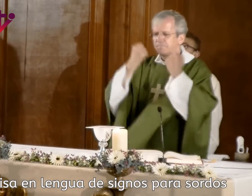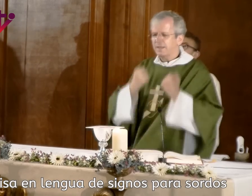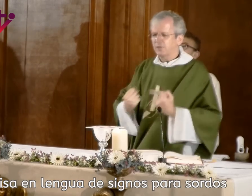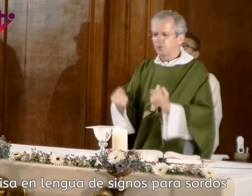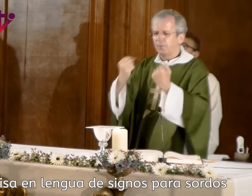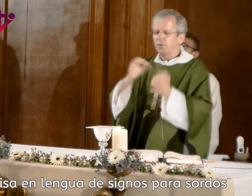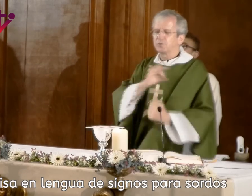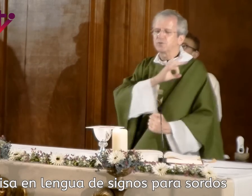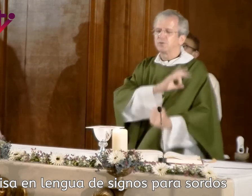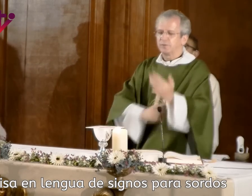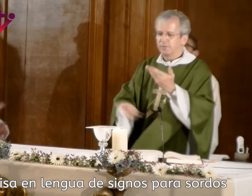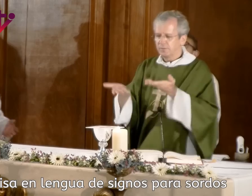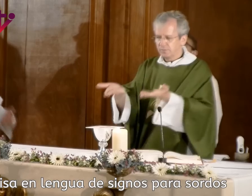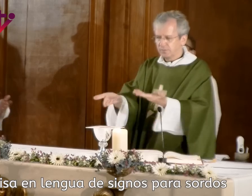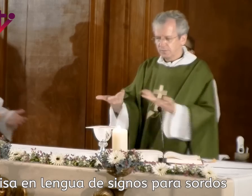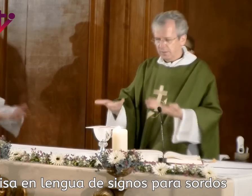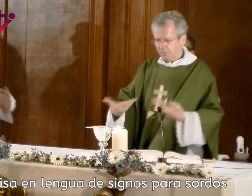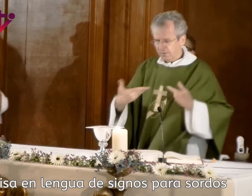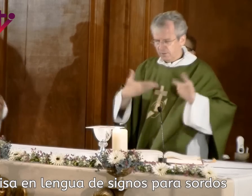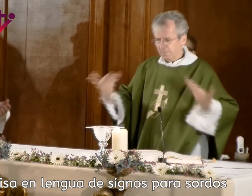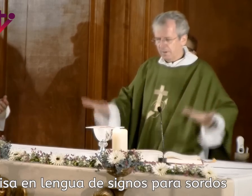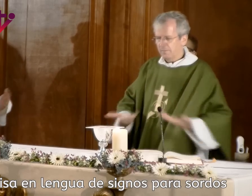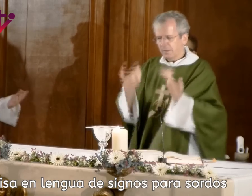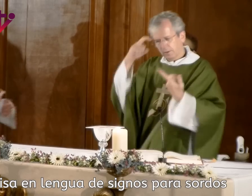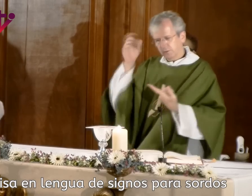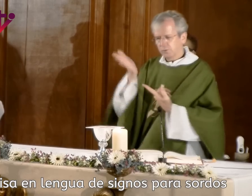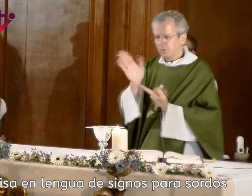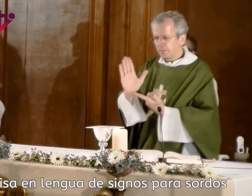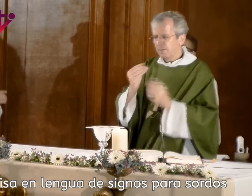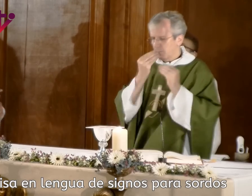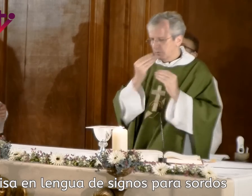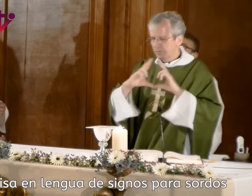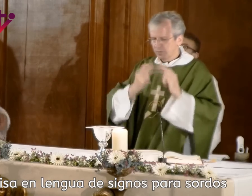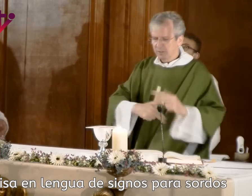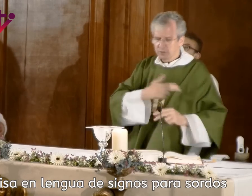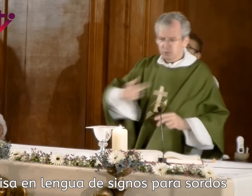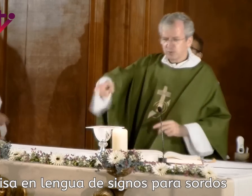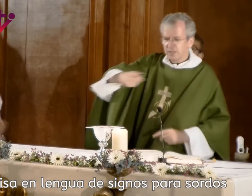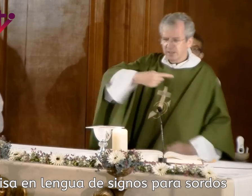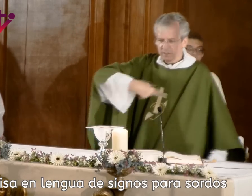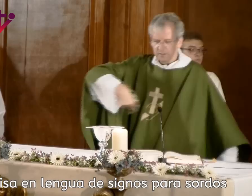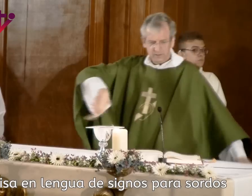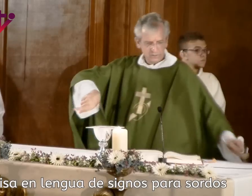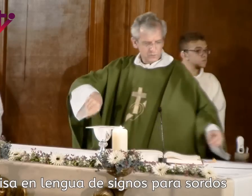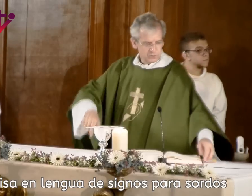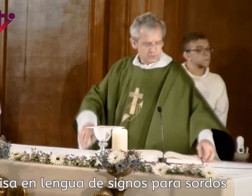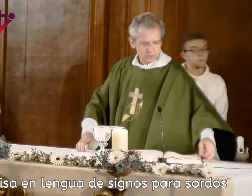Padre Todopoderoso. El Señor reciba de tus manos este sacrificio para alabanza y gloria de su nombre, para nuestro bien y el de toda su